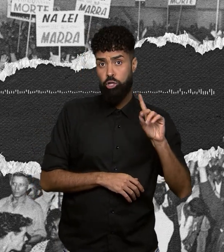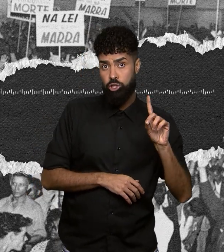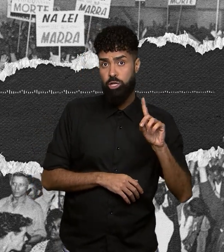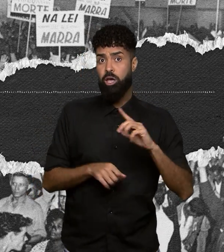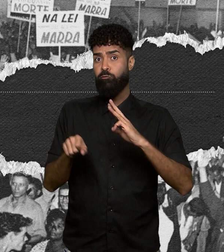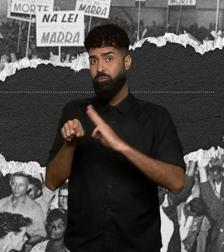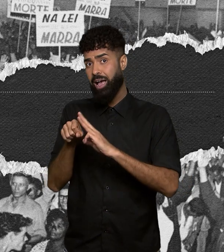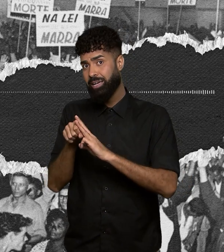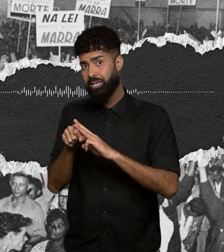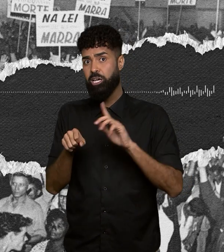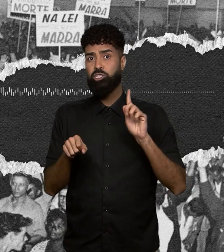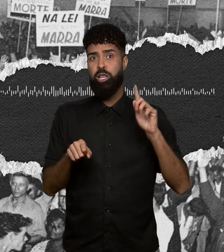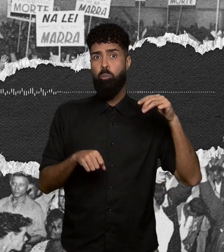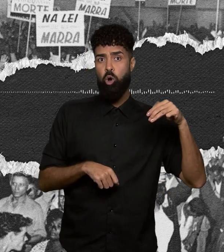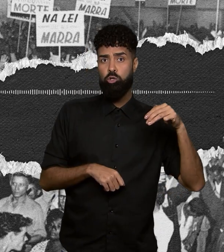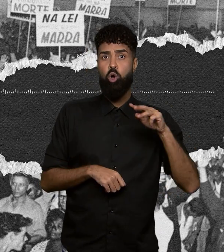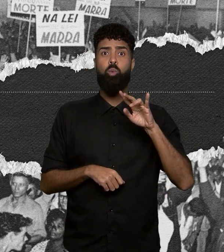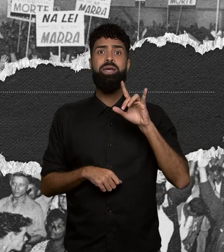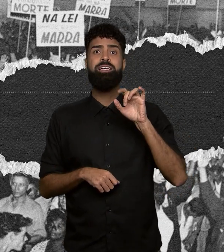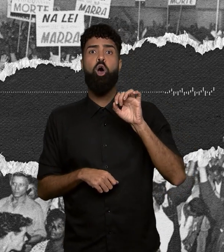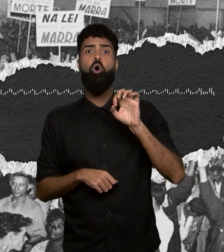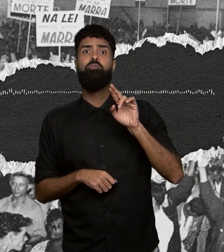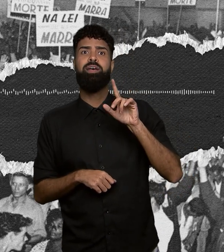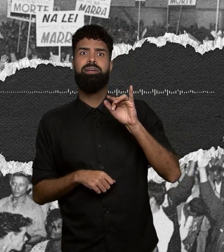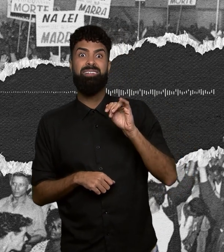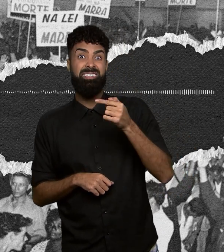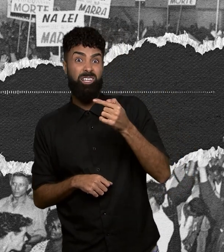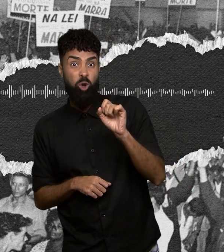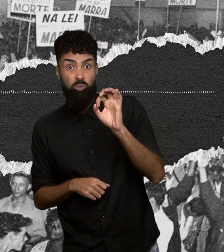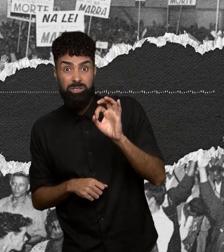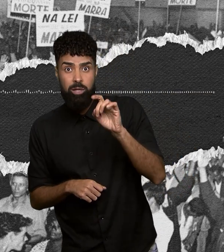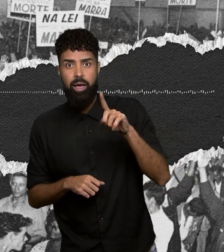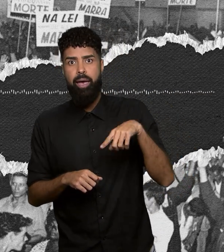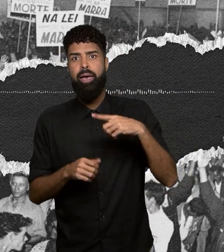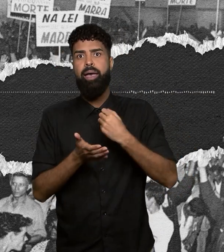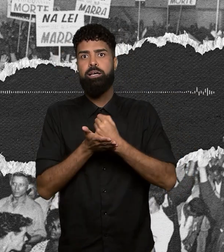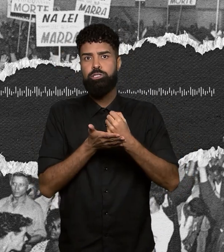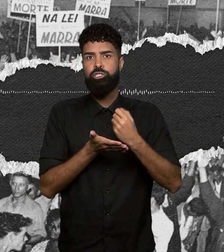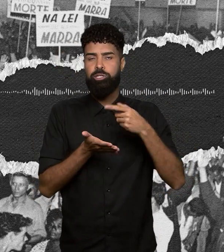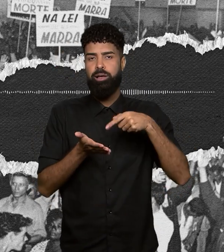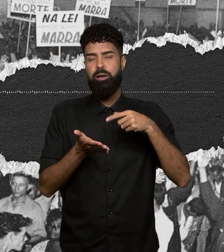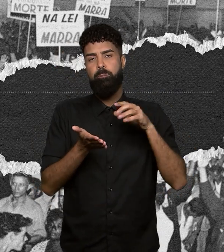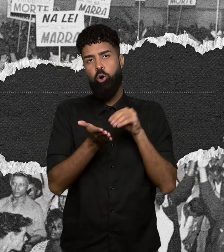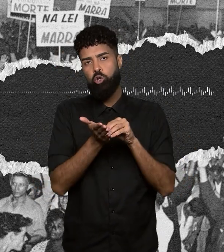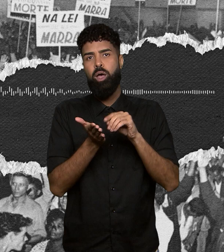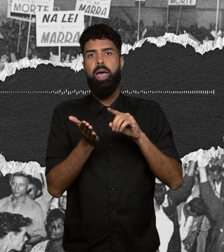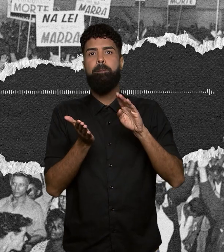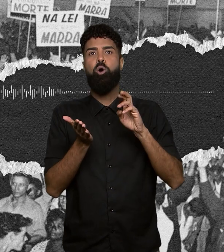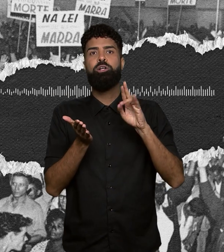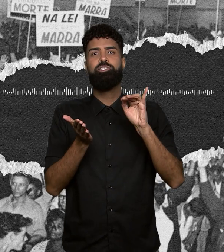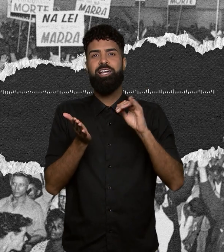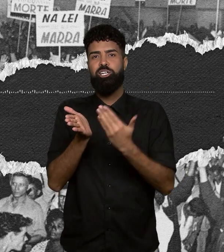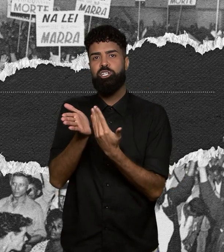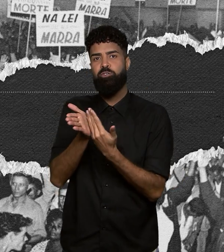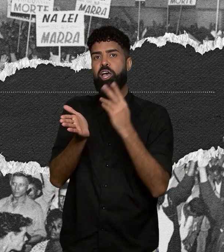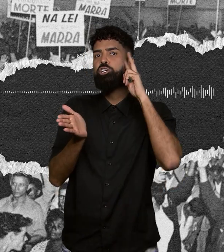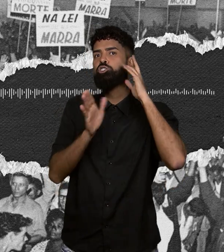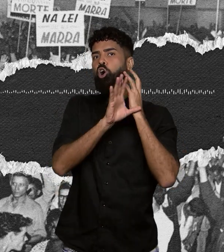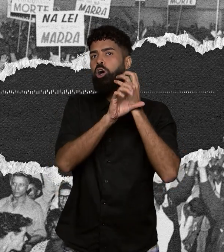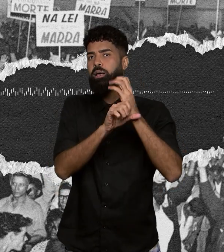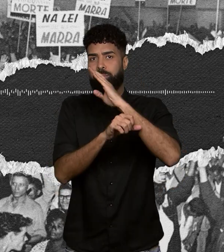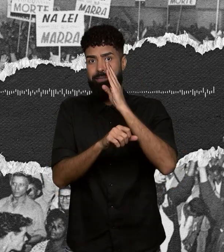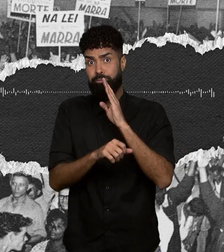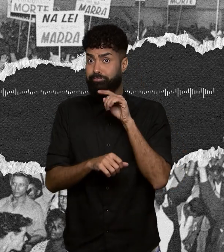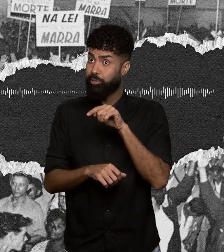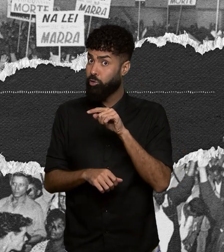Wills overland 78% como registra Boris Fausto no seu livro História do Brasil isso só piorou né já